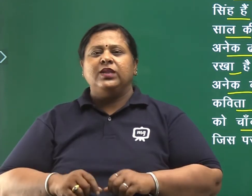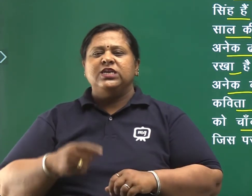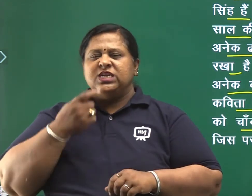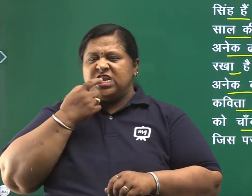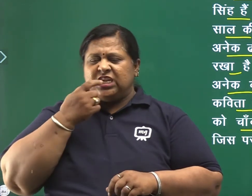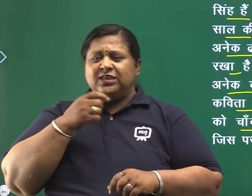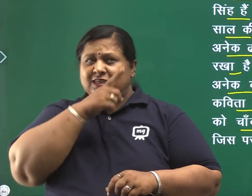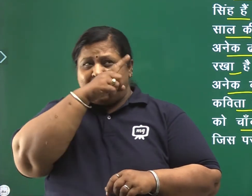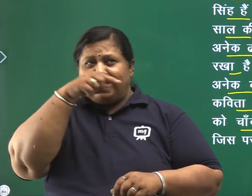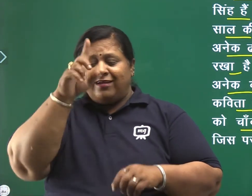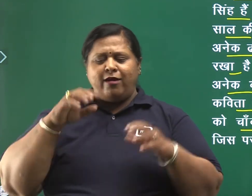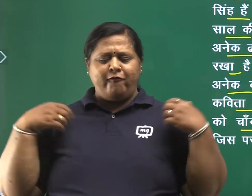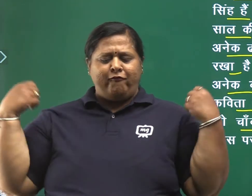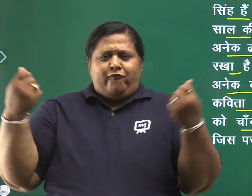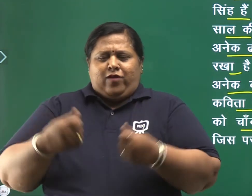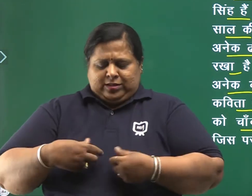चांद का वस्त्र